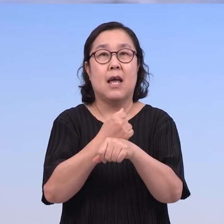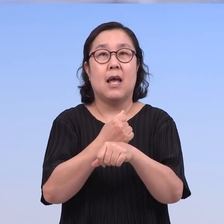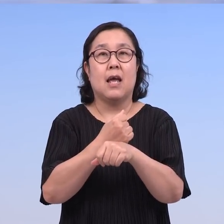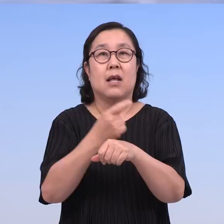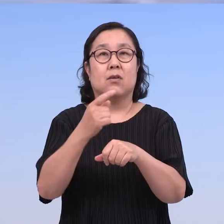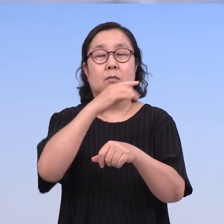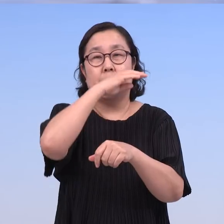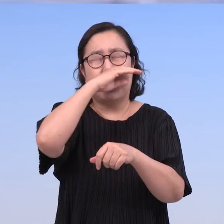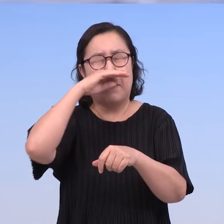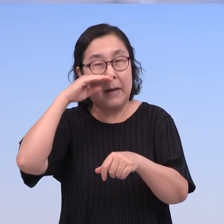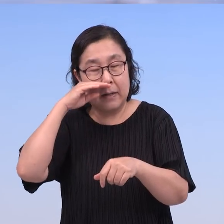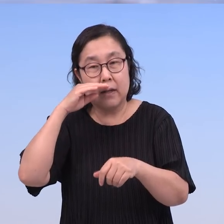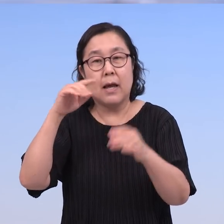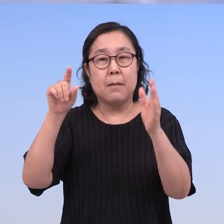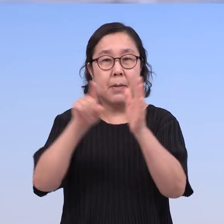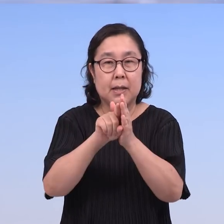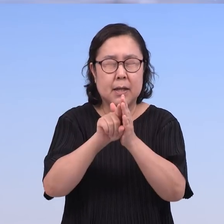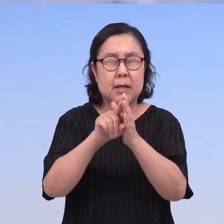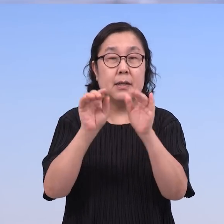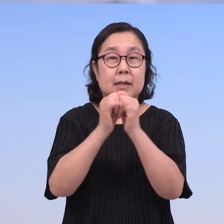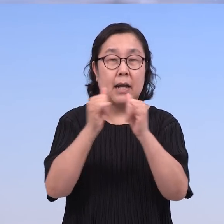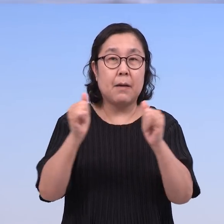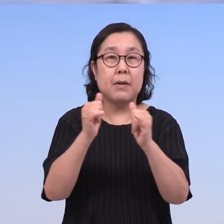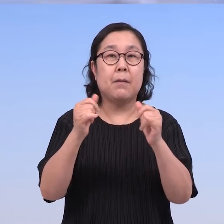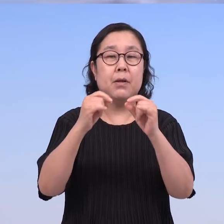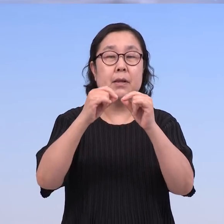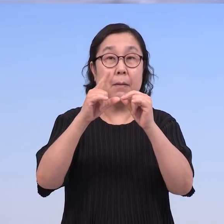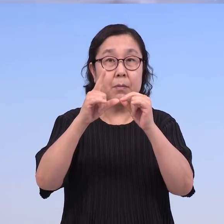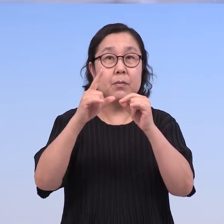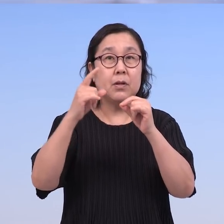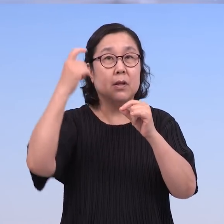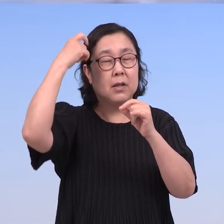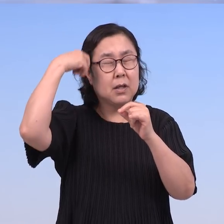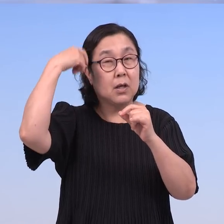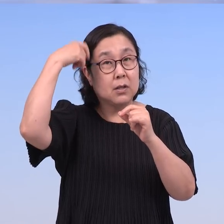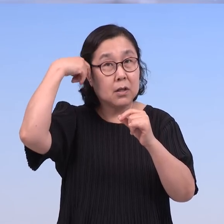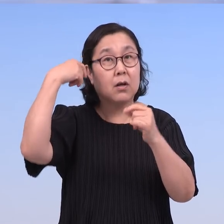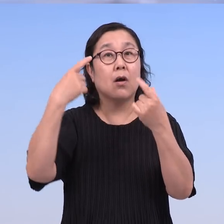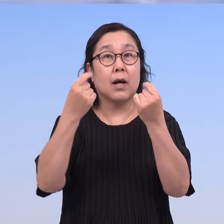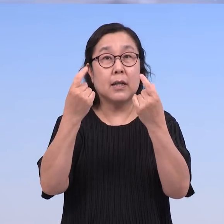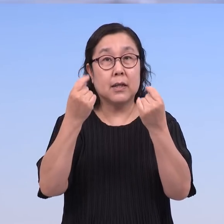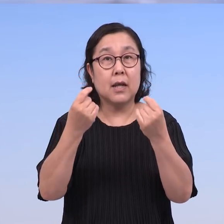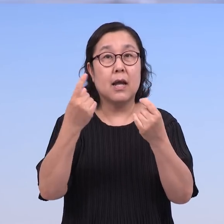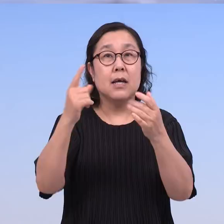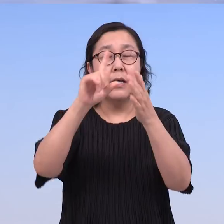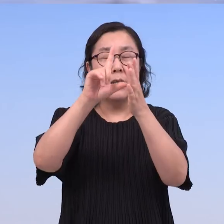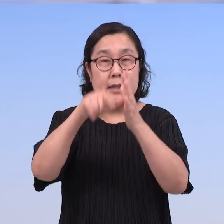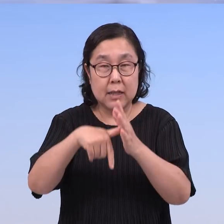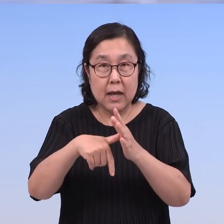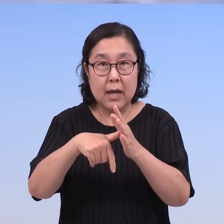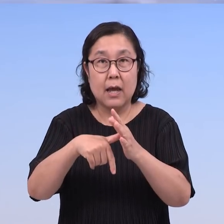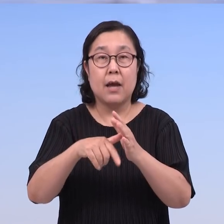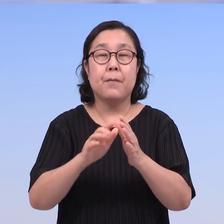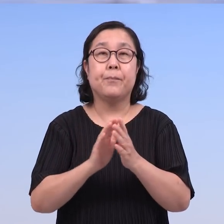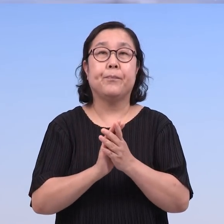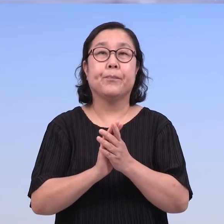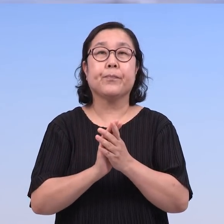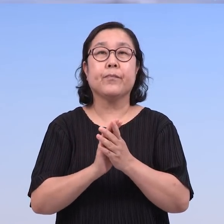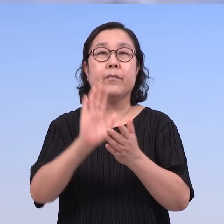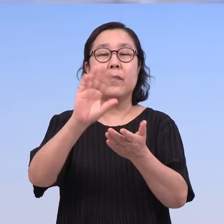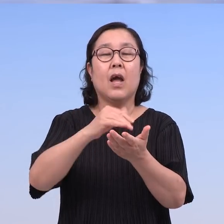뭐 조금만 바르게 믿어보려고 애쓰신 분이라면 다 느끼실 텐데요, 오늘 이 세상에서 이 시대에